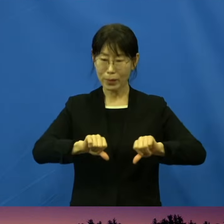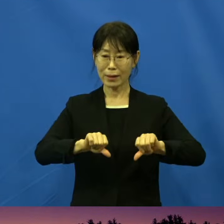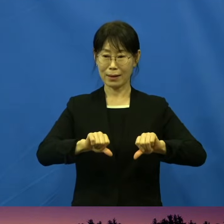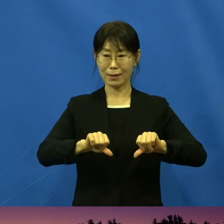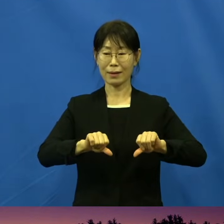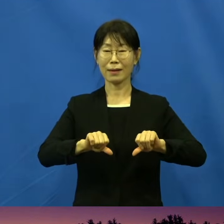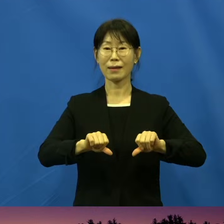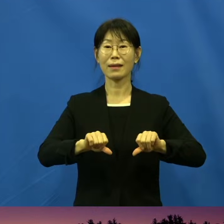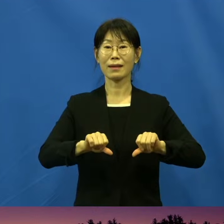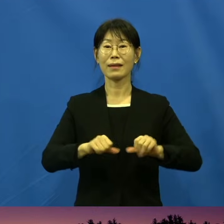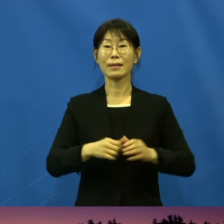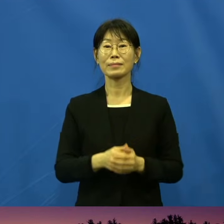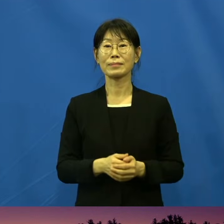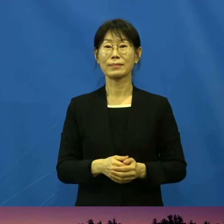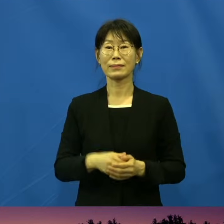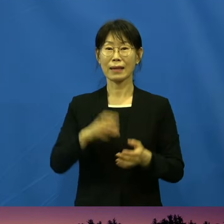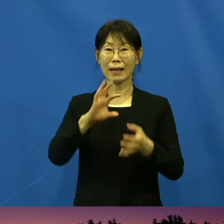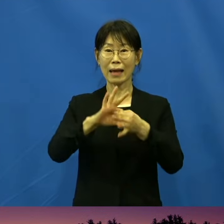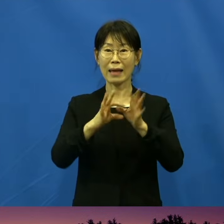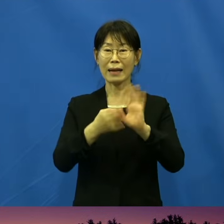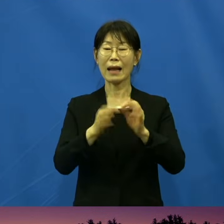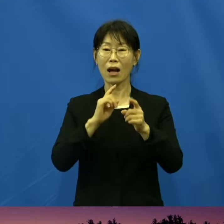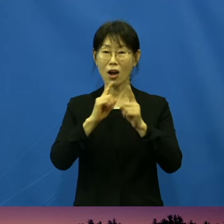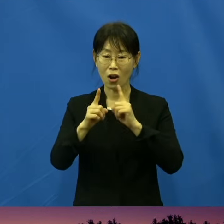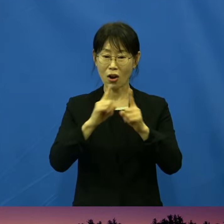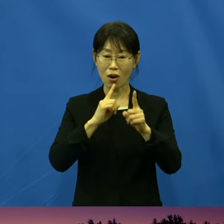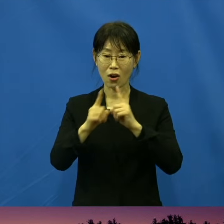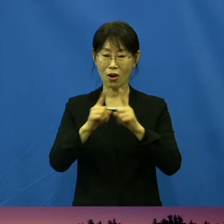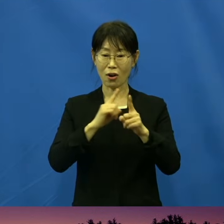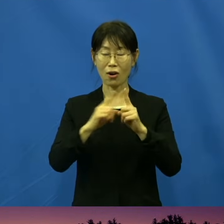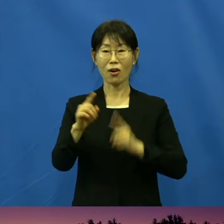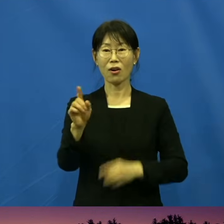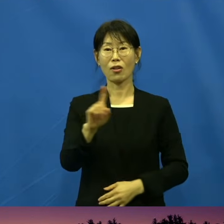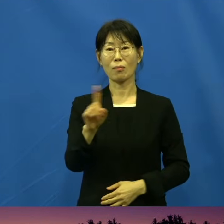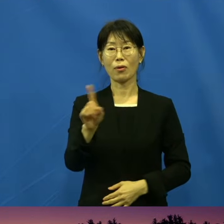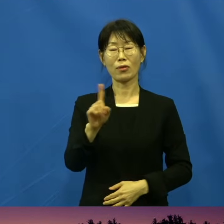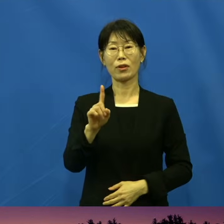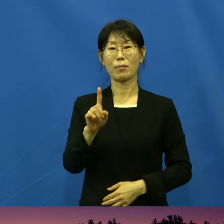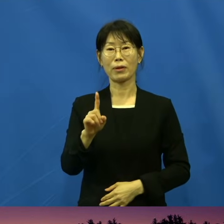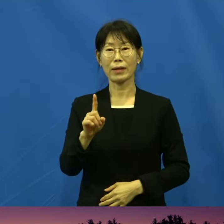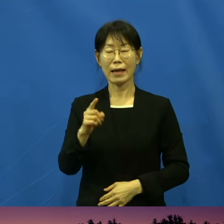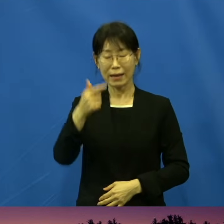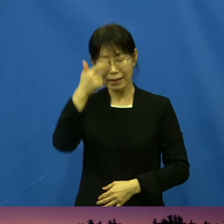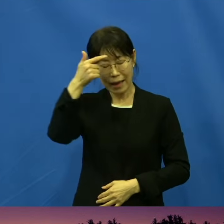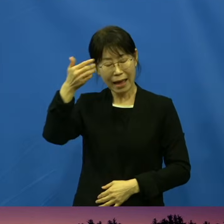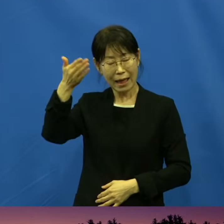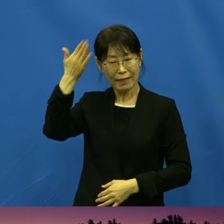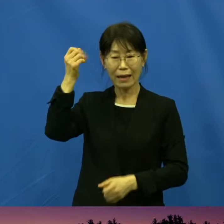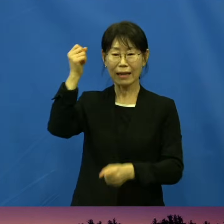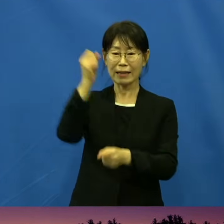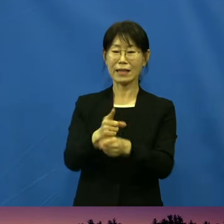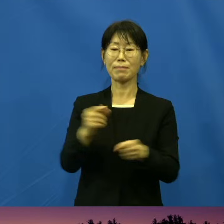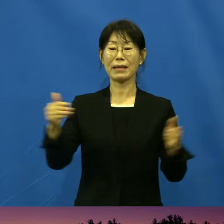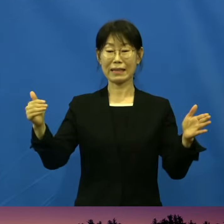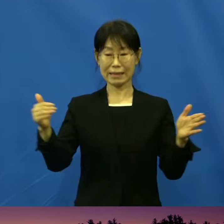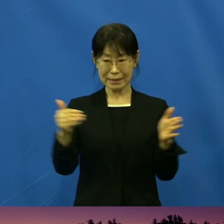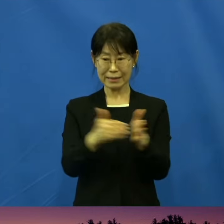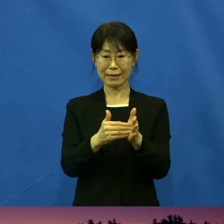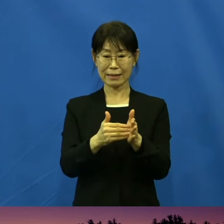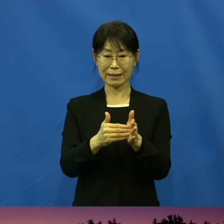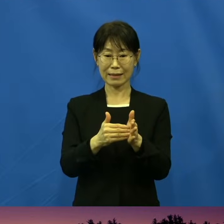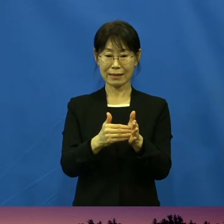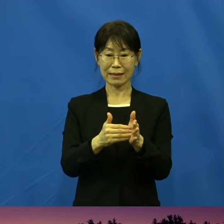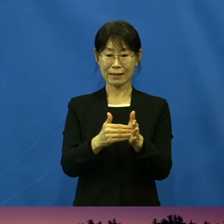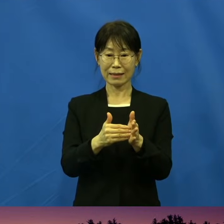헬라어에서는 이 완료 시제를 사용하고 있는데요. 이 완료 시제는 과거의 어떤 사건이 현재의 어떤 결과를